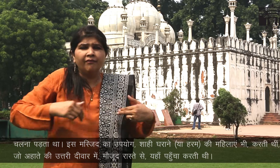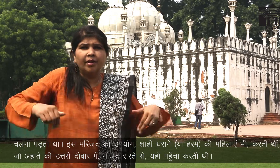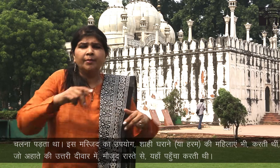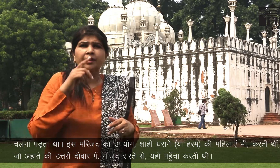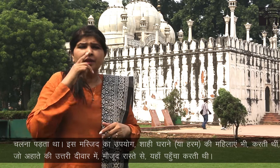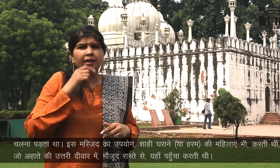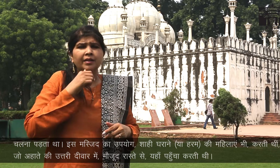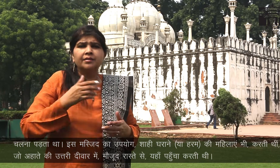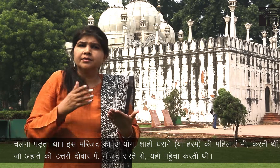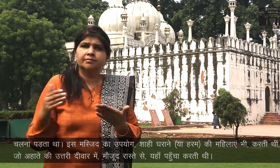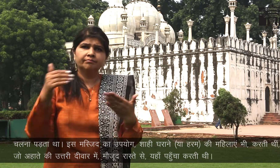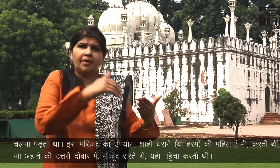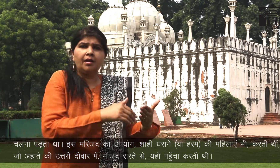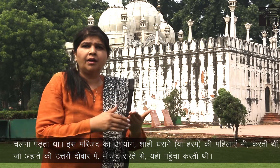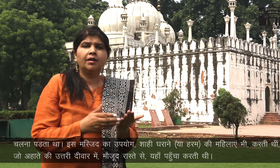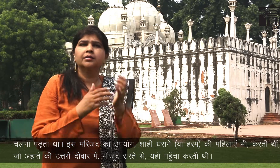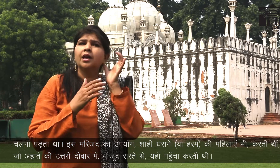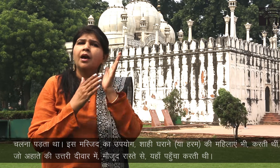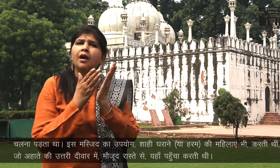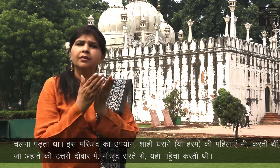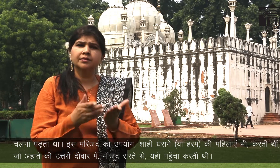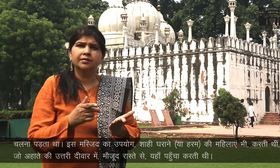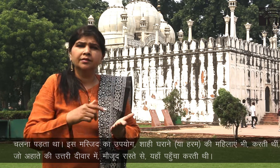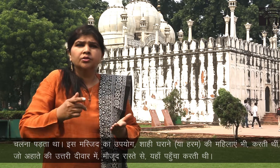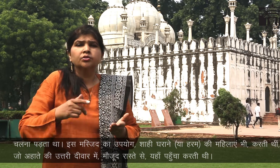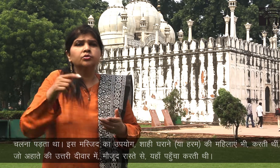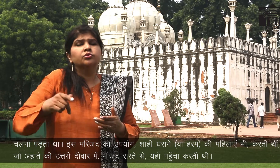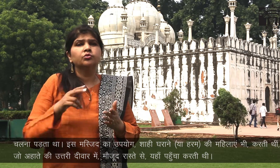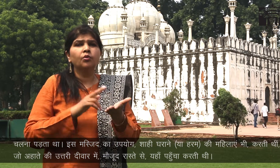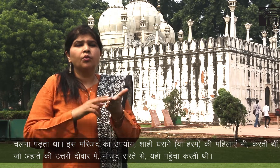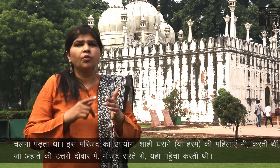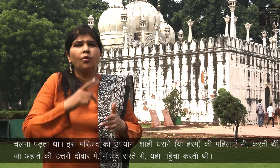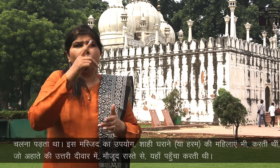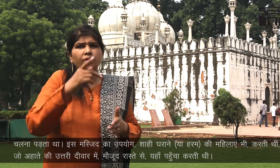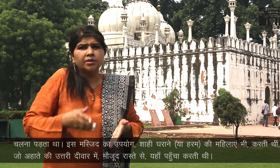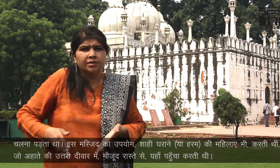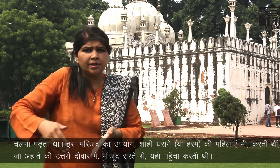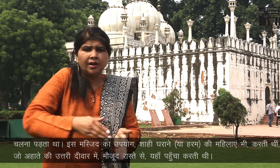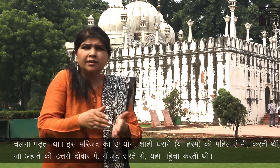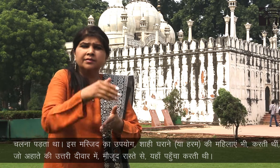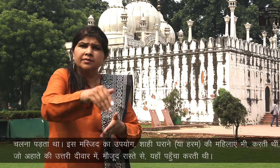थीं, जो अहाते के उत्तरी दीवार में मौजूद रास्ते से यहाँ पहुंचा करती थीं।